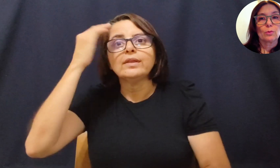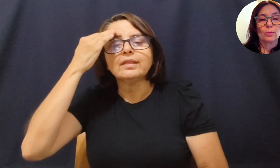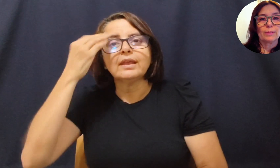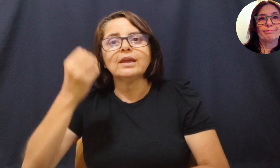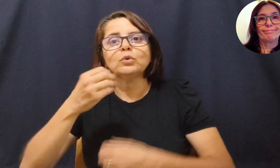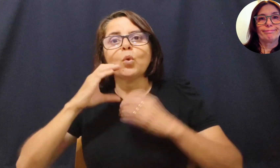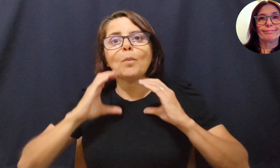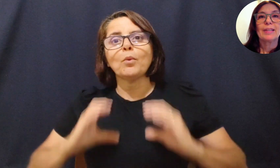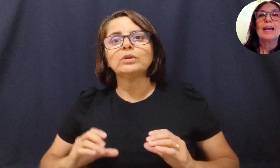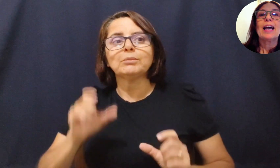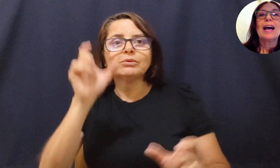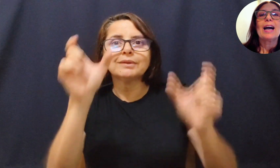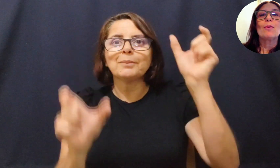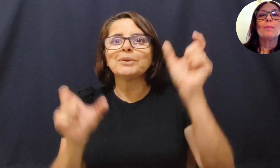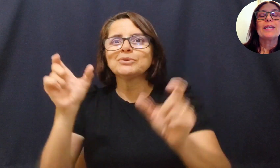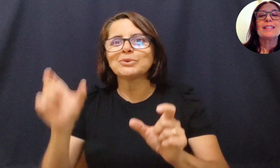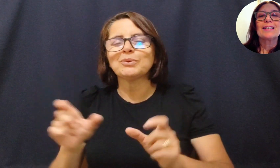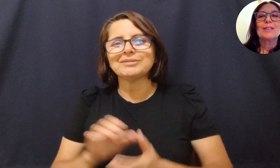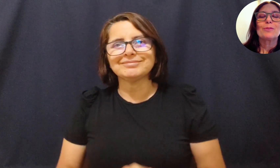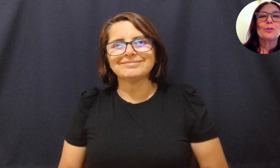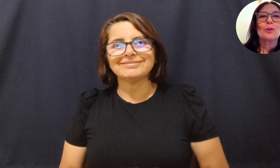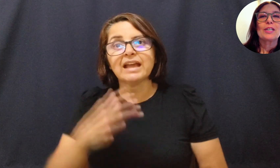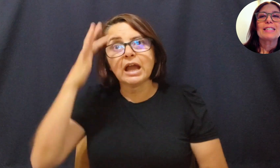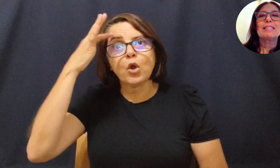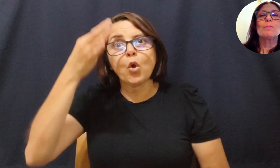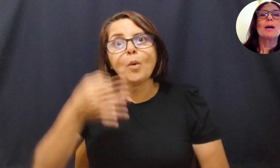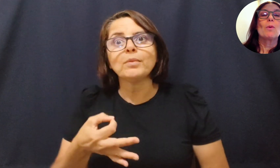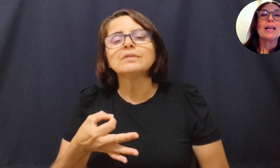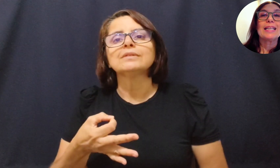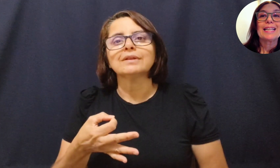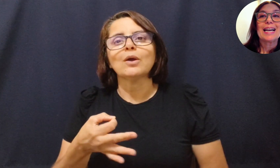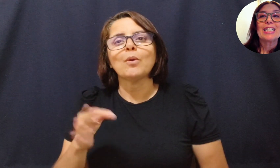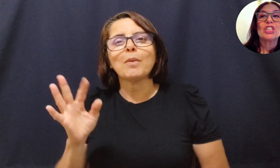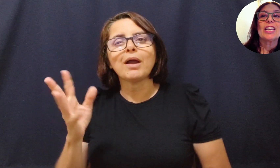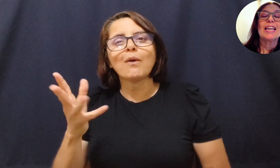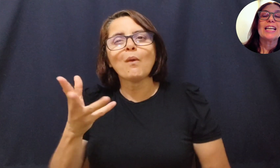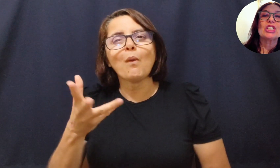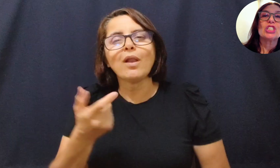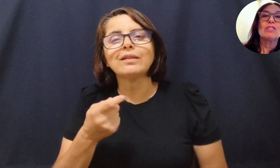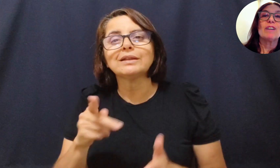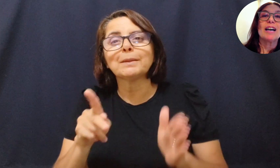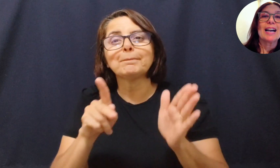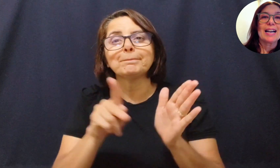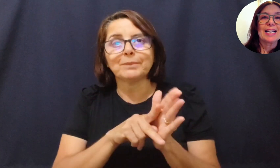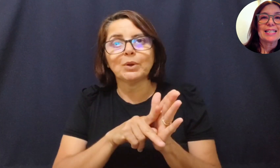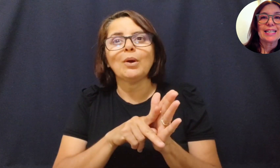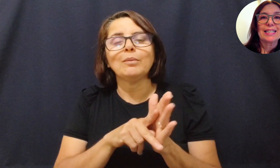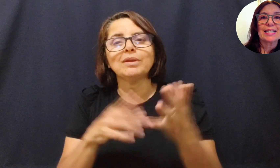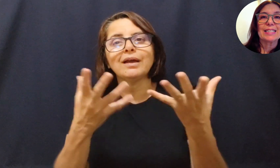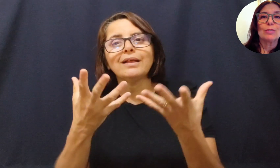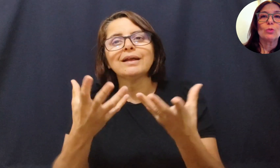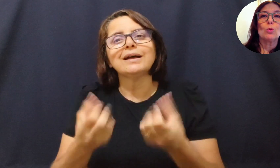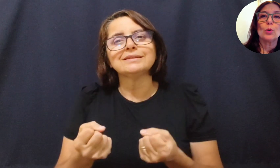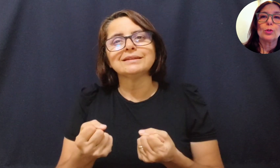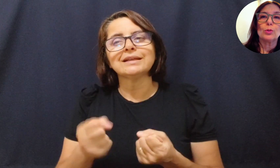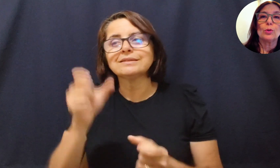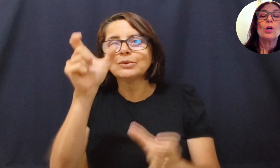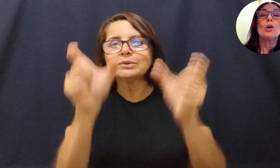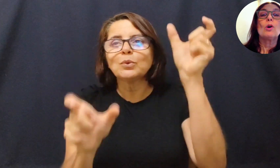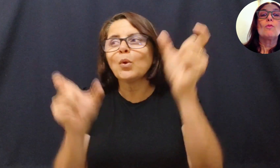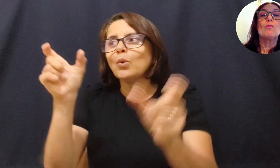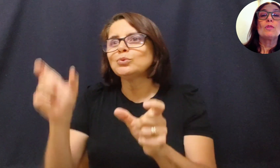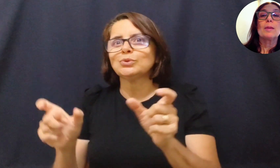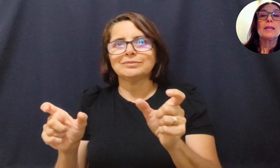outra pessoa. A compreensão torna-se uma qualidade relativa à aceitação do